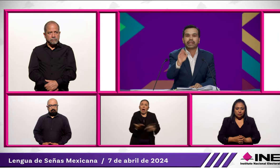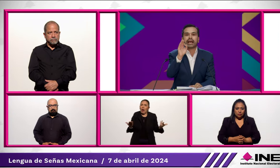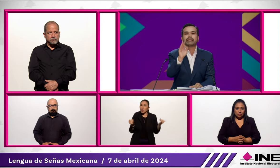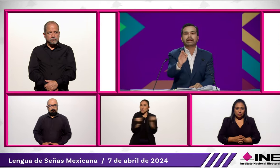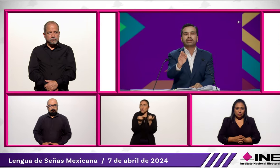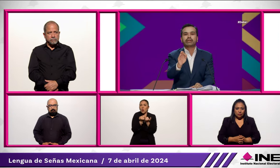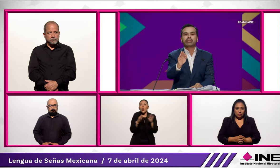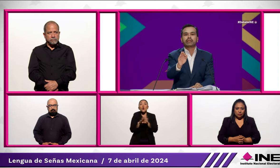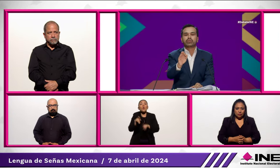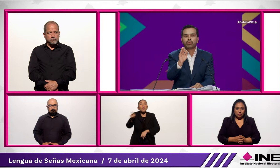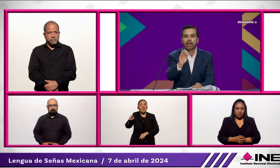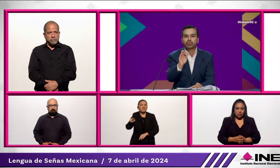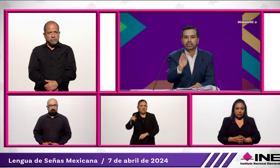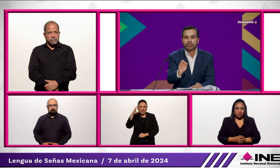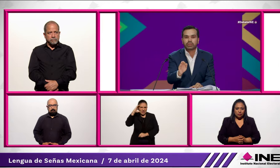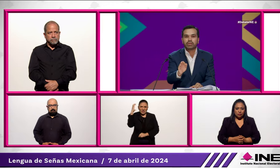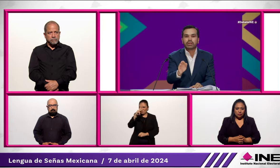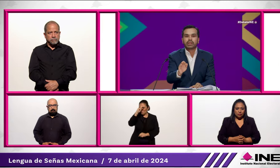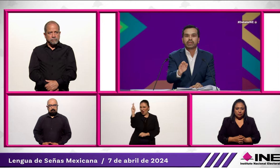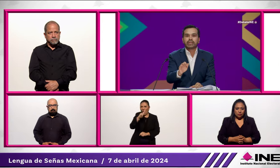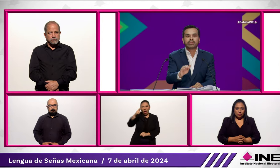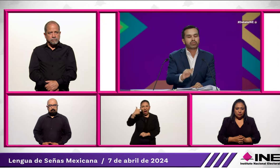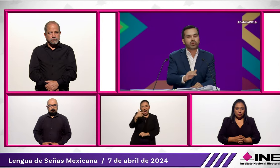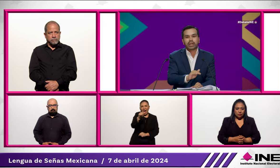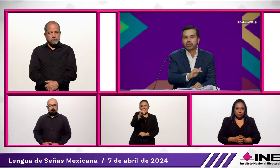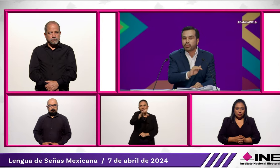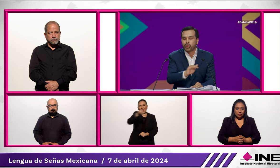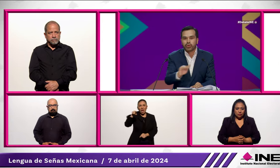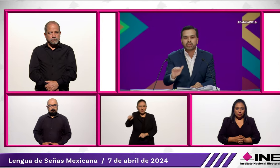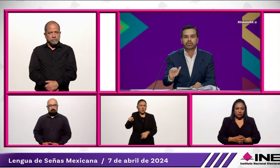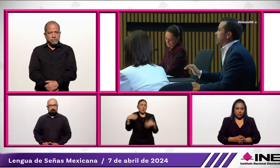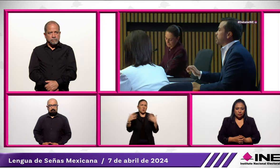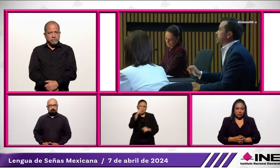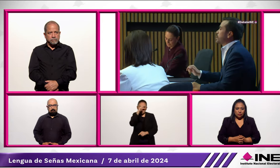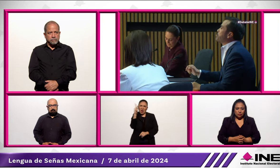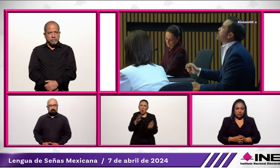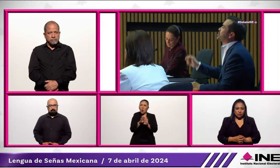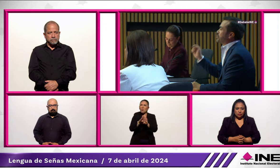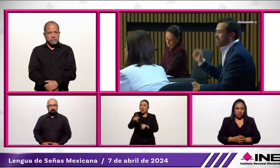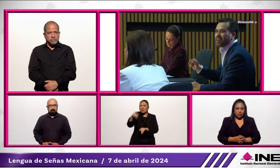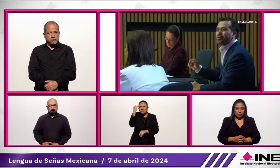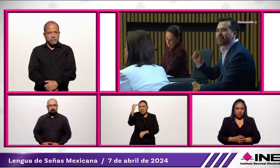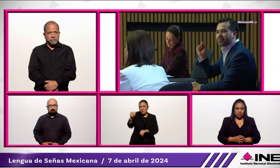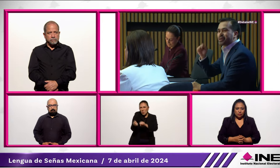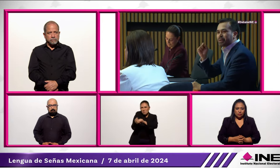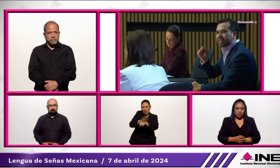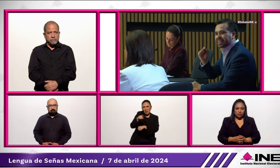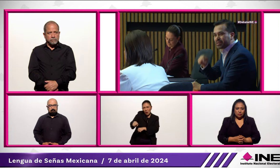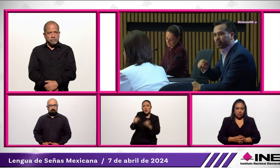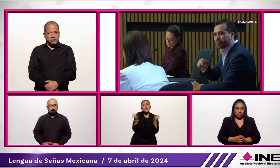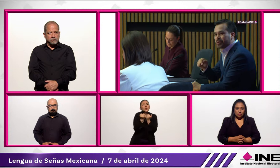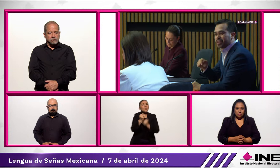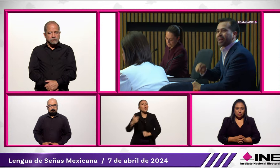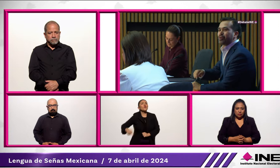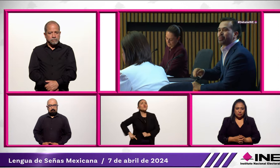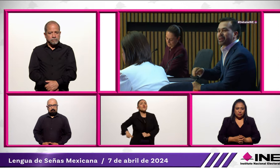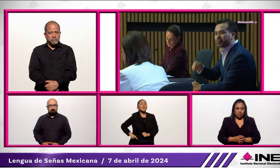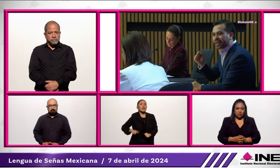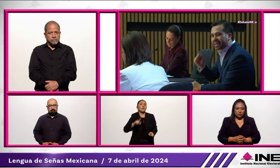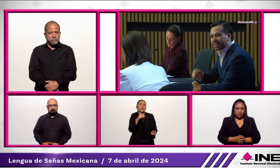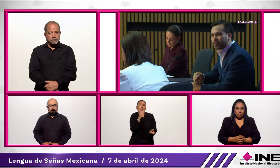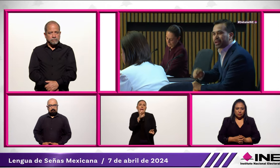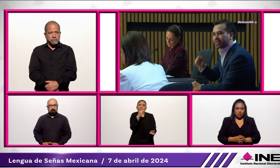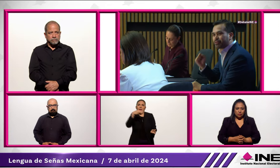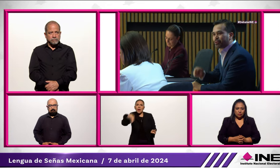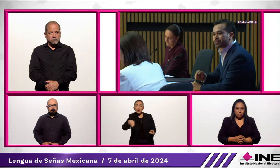criminal de Gatell, que tuvo una actuación totalmente oprobiosa contra la pandemia, pero también al gobierno de Peña Nieto, al